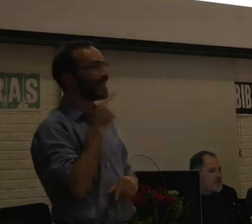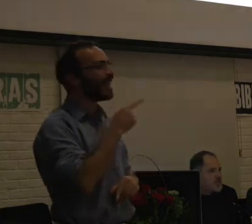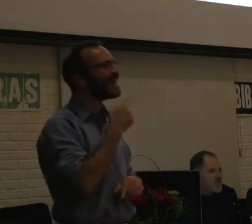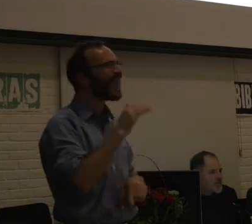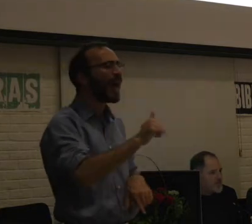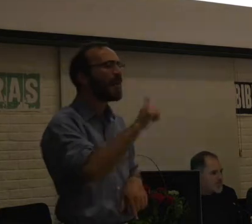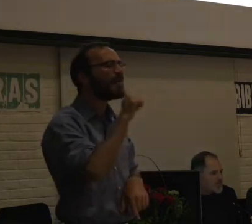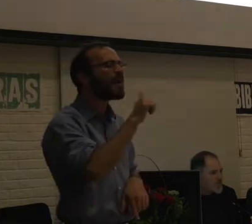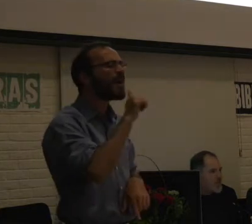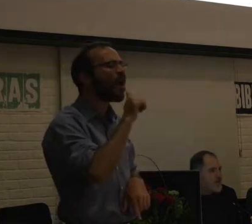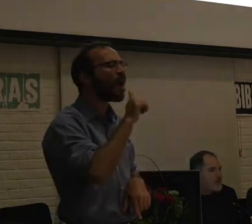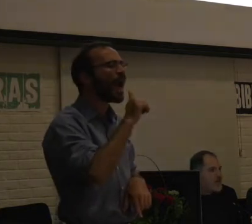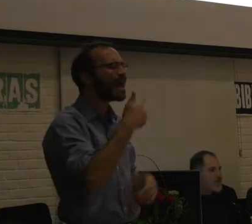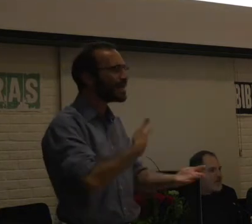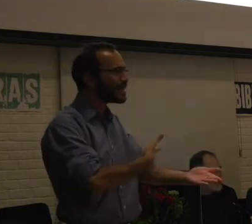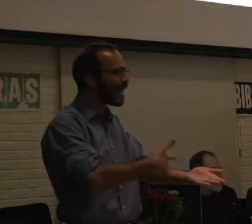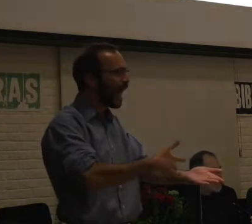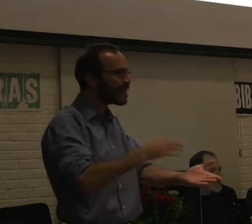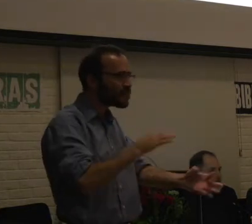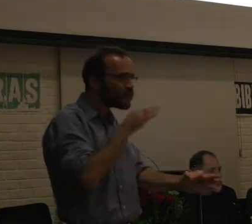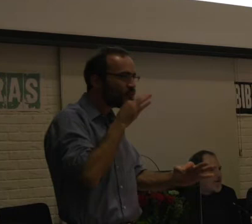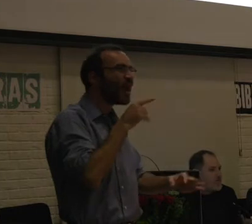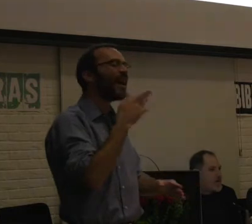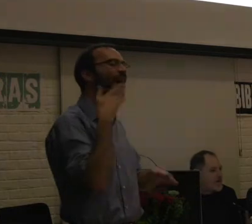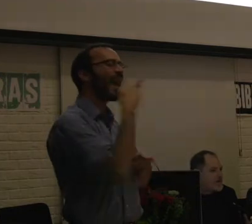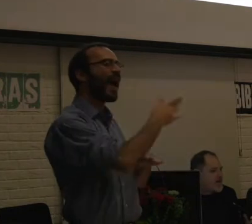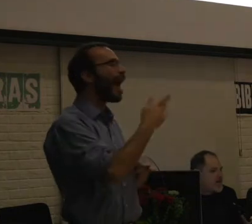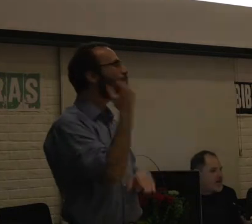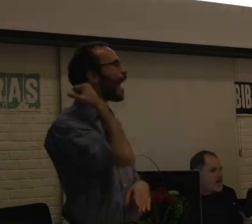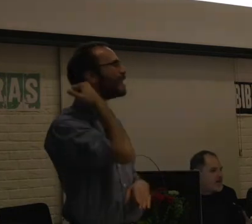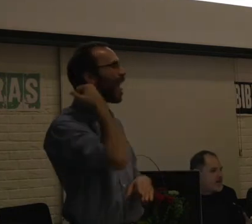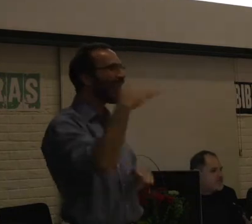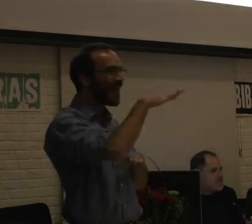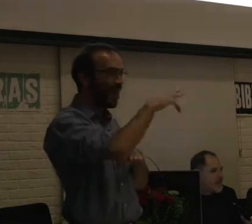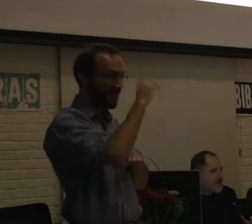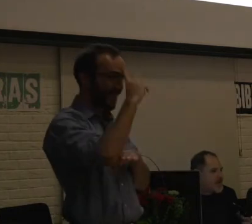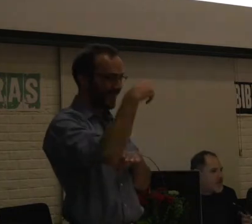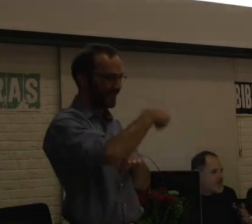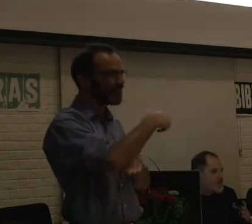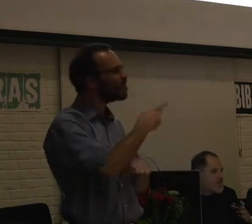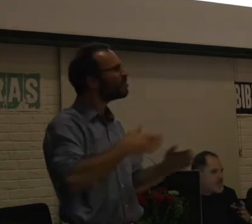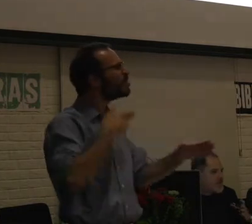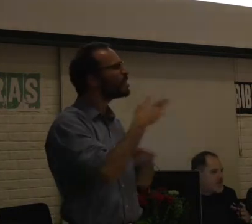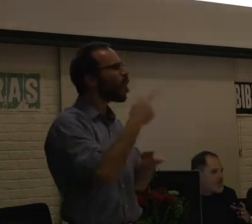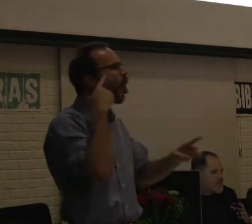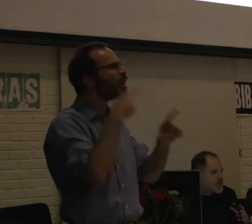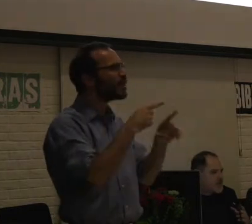de sangre, que acudían al matadero para beber sangre. En aquella época, bueno, estaba prescrito